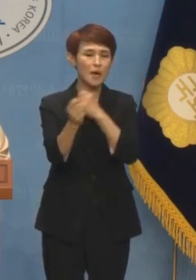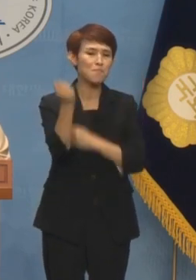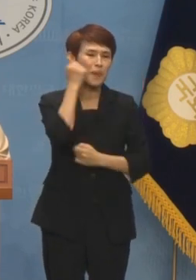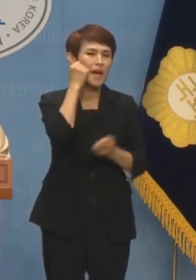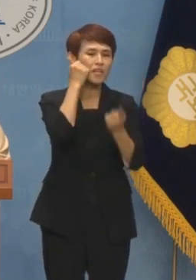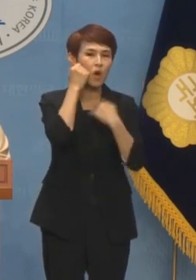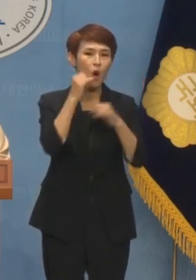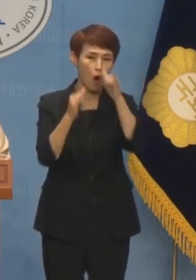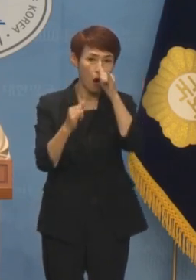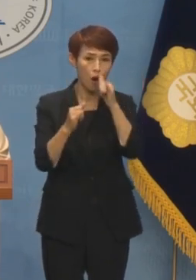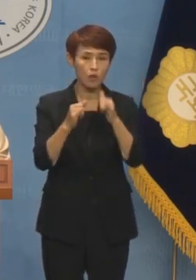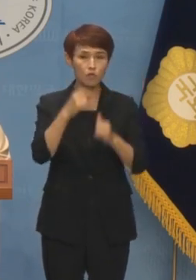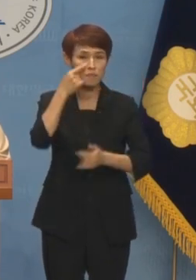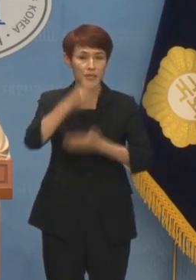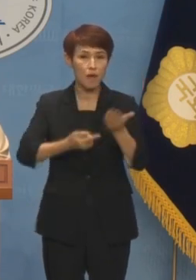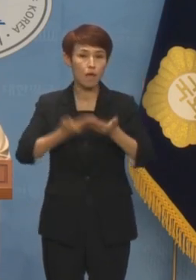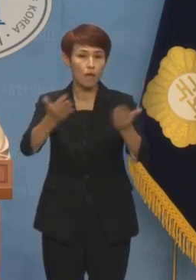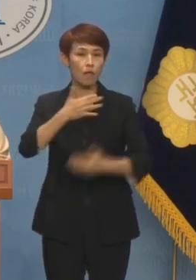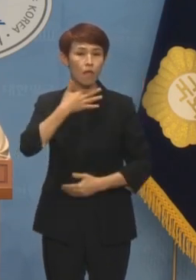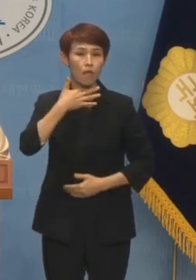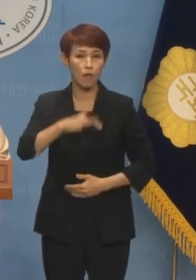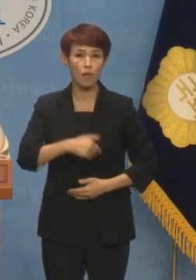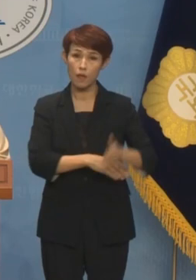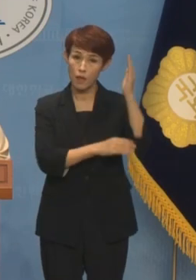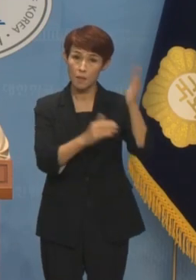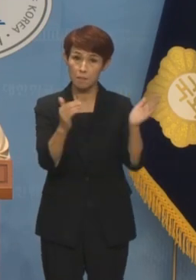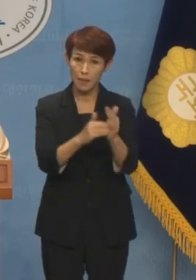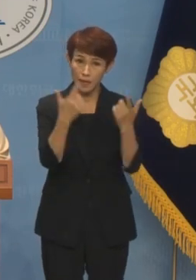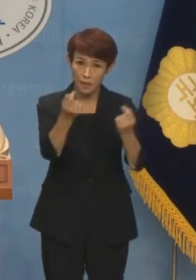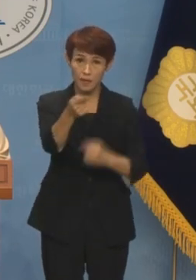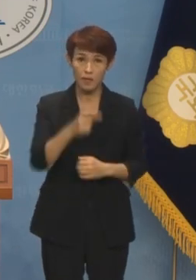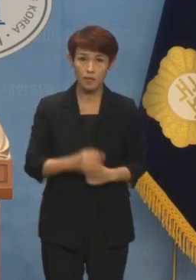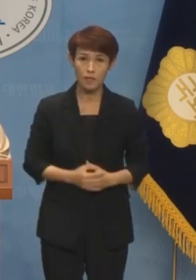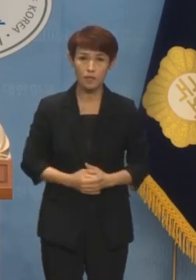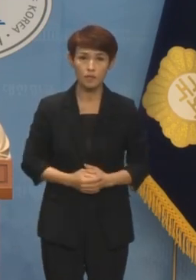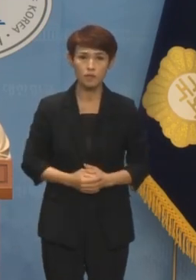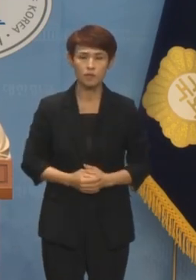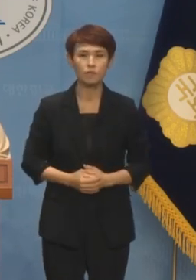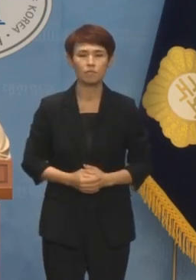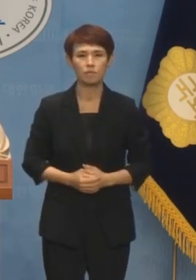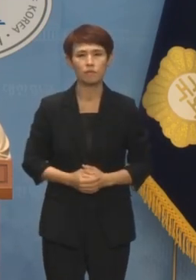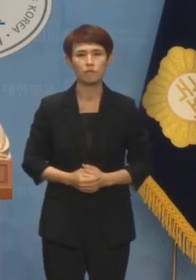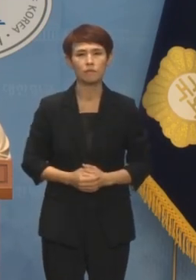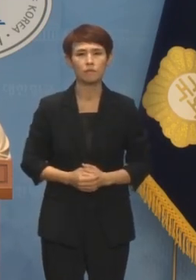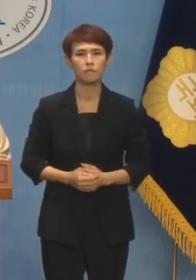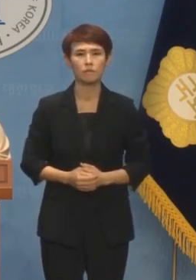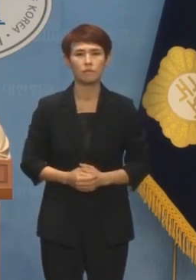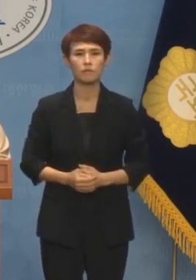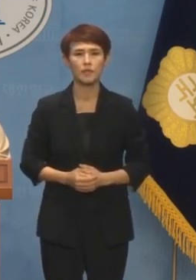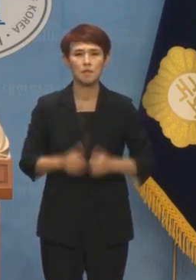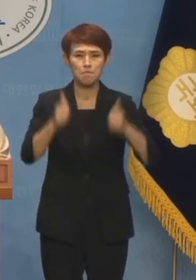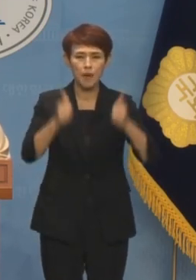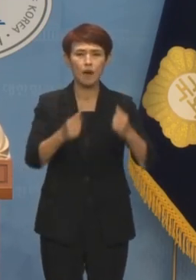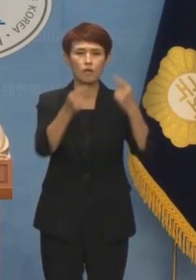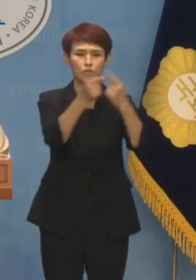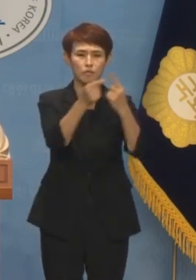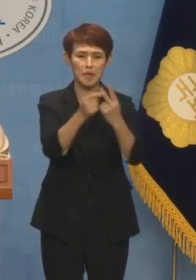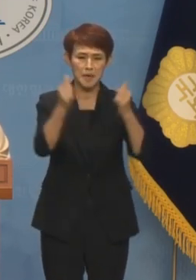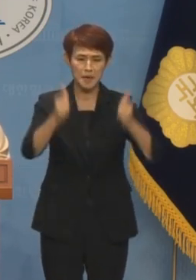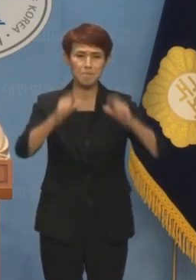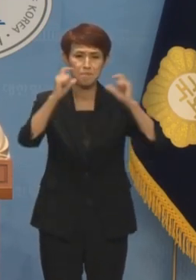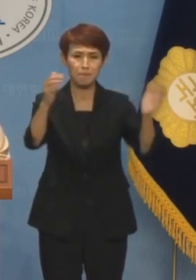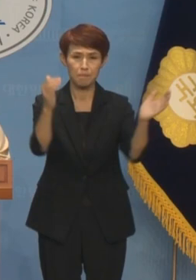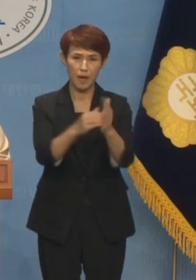한 장 피해 준 적 없다고 하지 않았습니까? 벌써 2심까지 판결이 나왔고